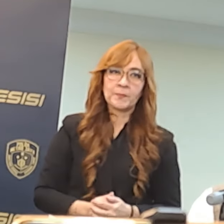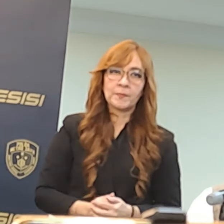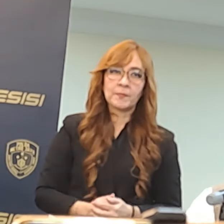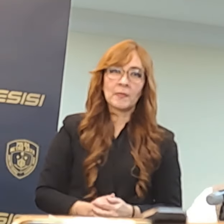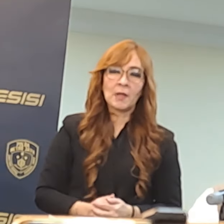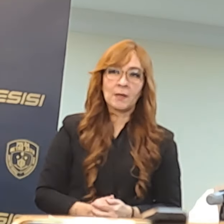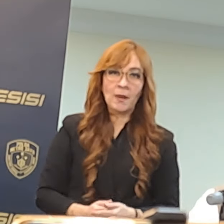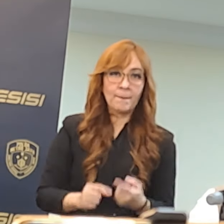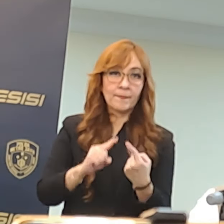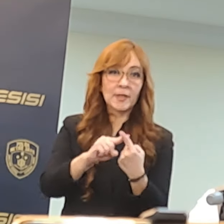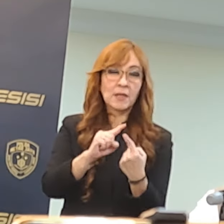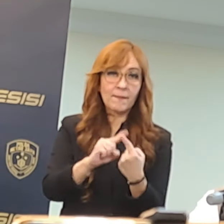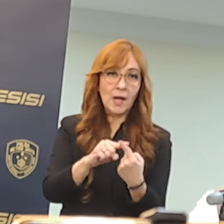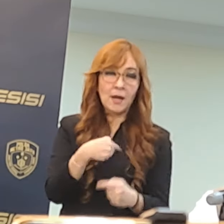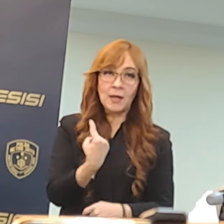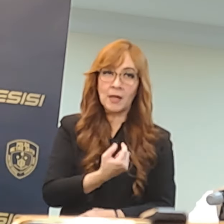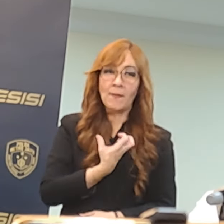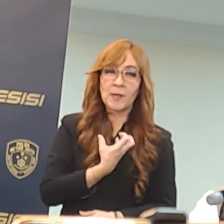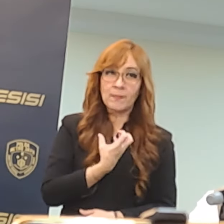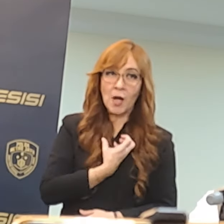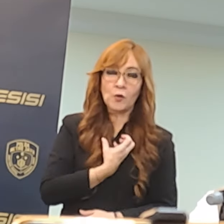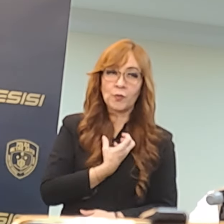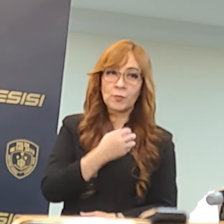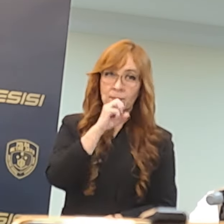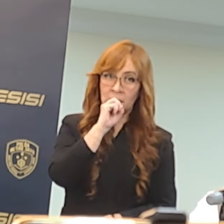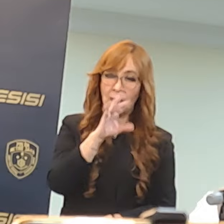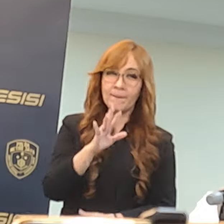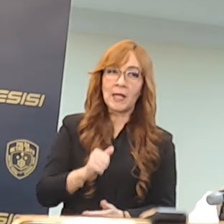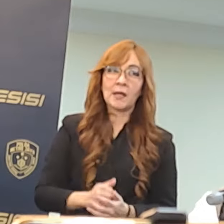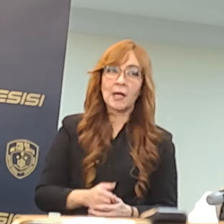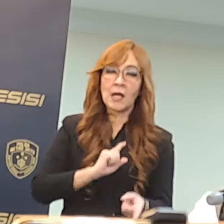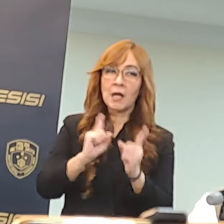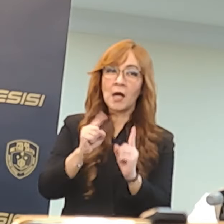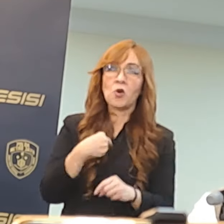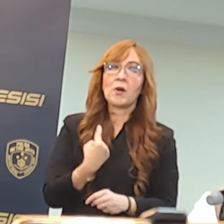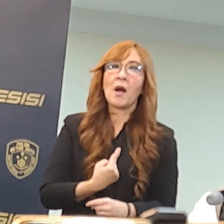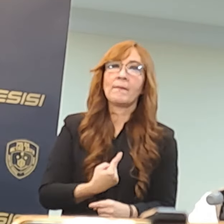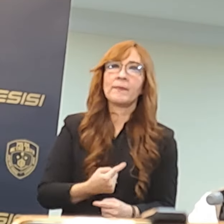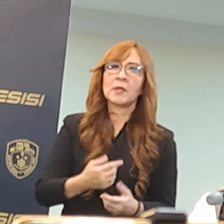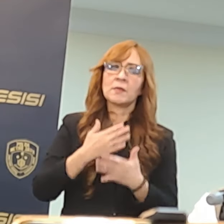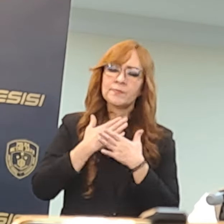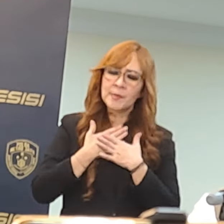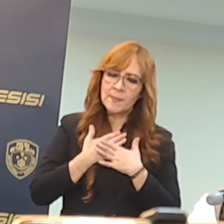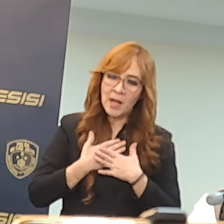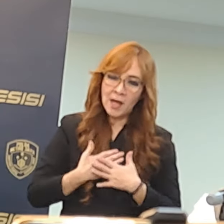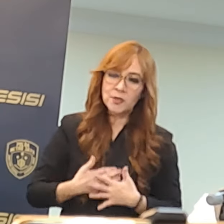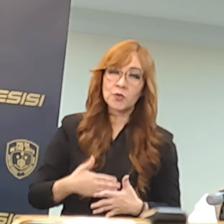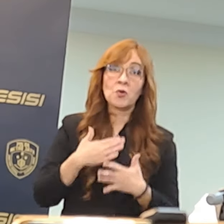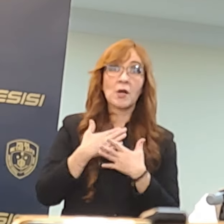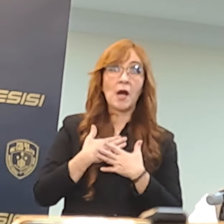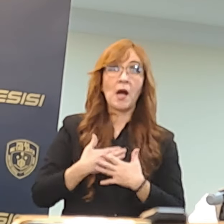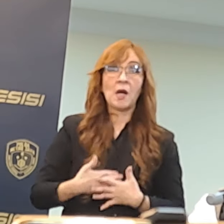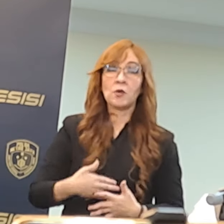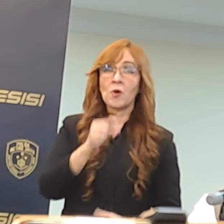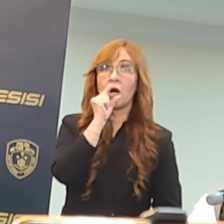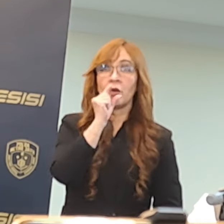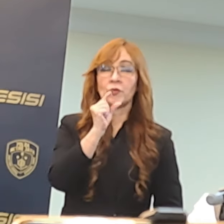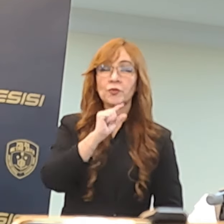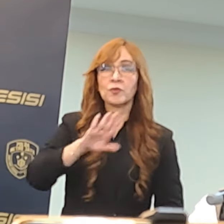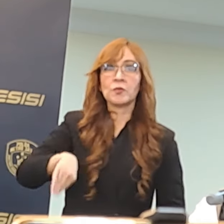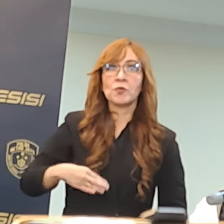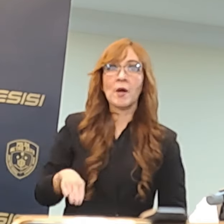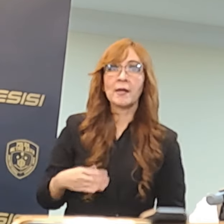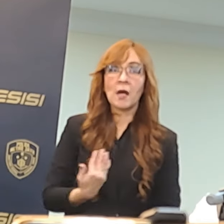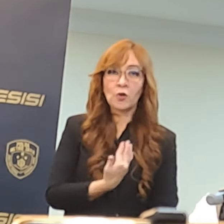tentunya pertama-tama kami ingin menyampaikan bahwa kami turut prihatin dan berbelasungkawa terhadap keluarga